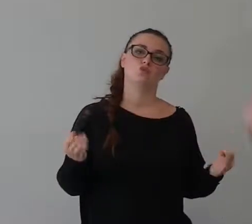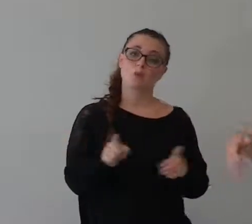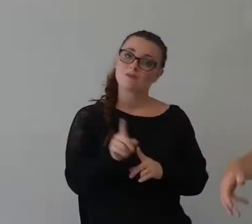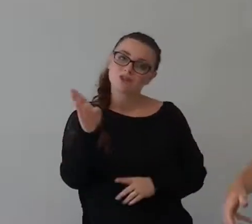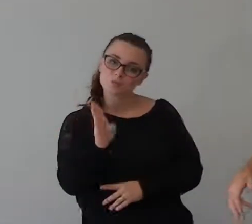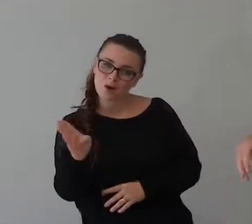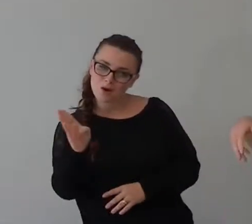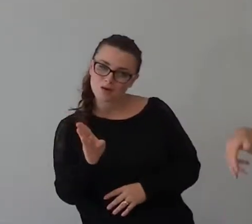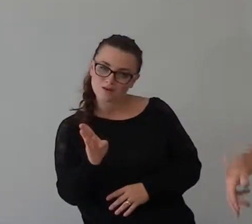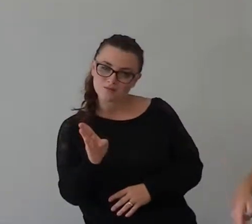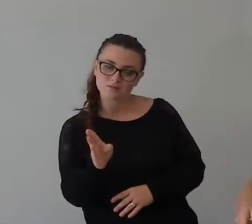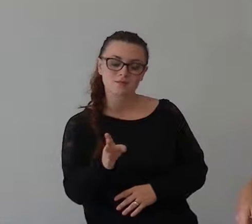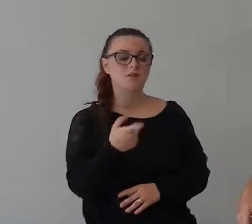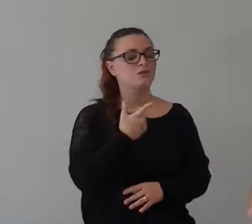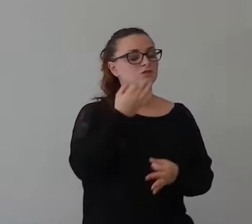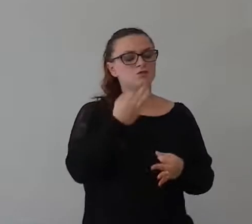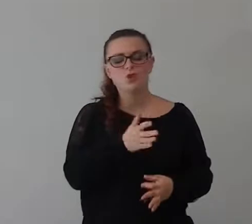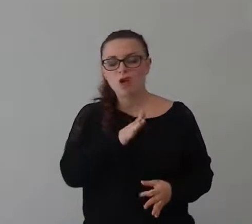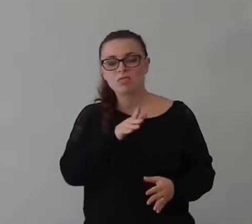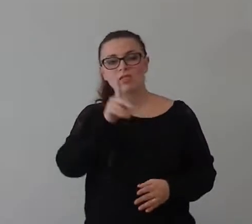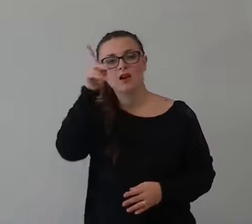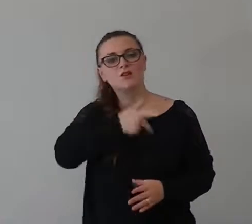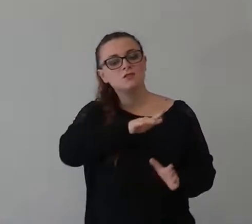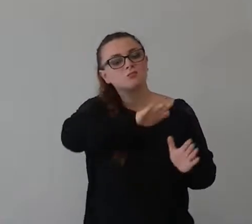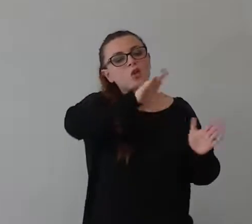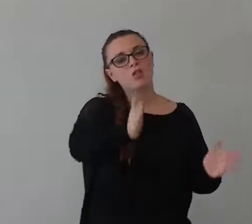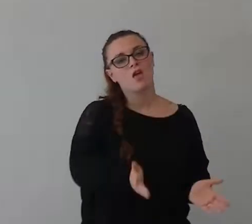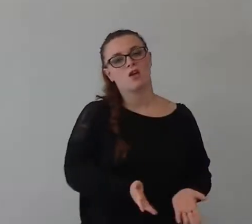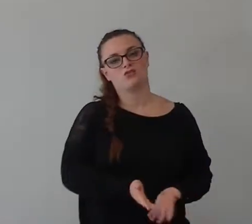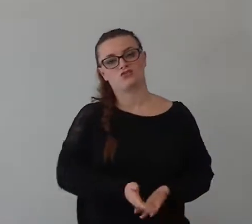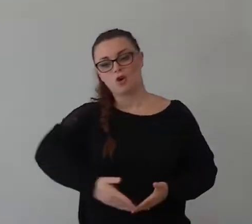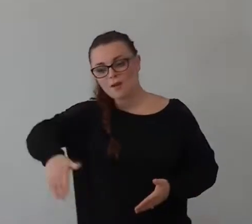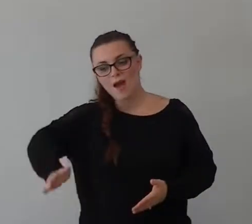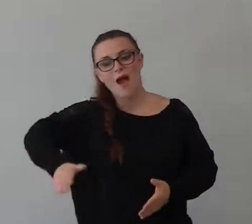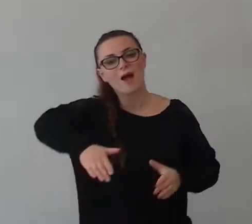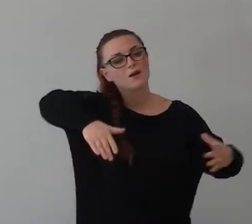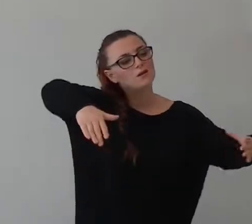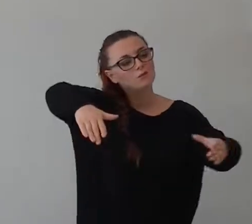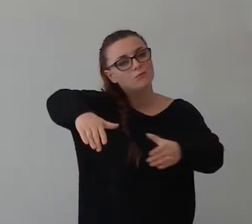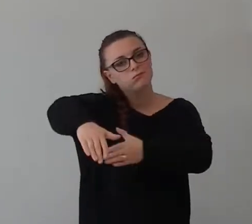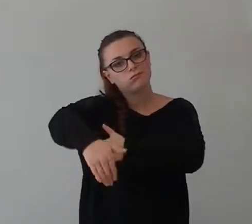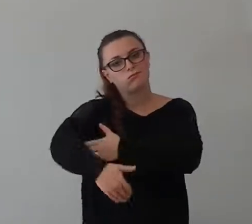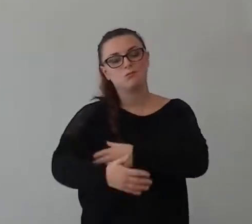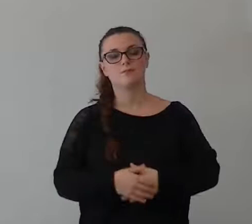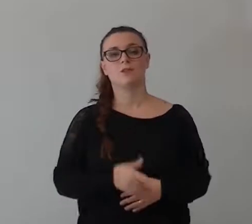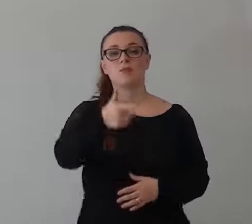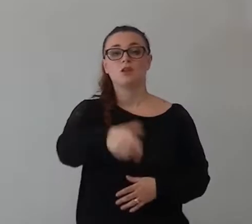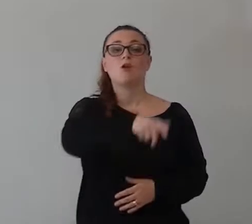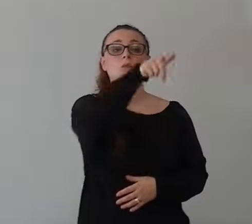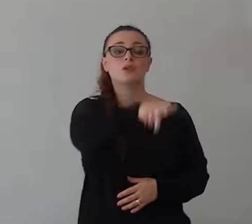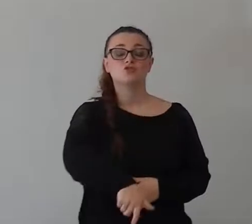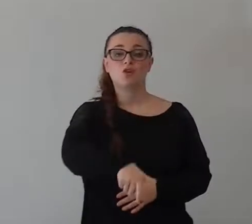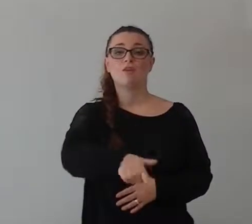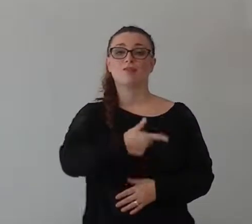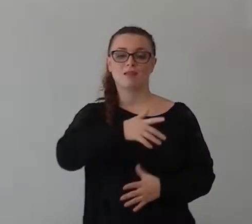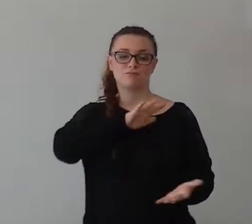le tue, con le sue ali sopra di te, perché un neocredente è come un pulcino appena nato, può essere preda,